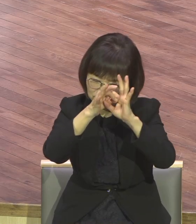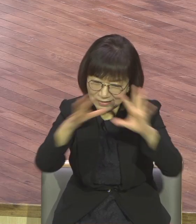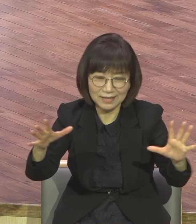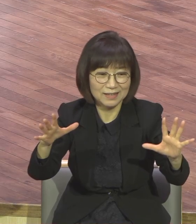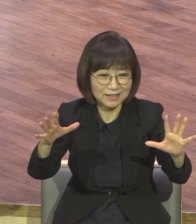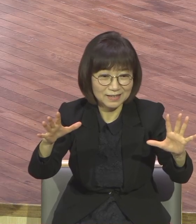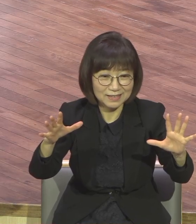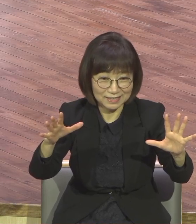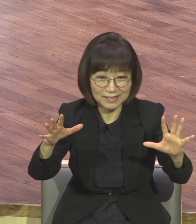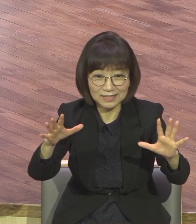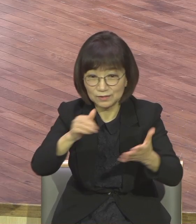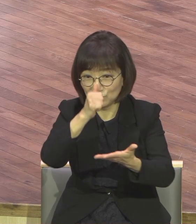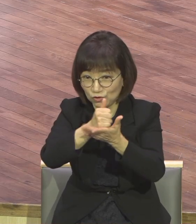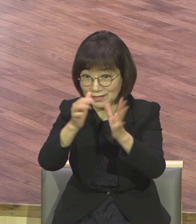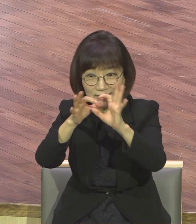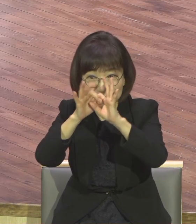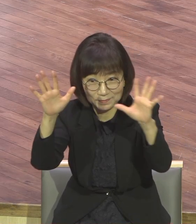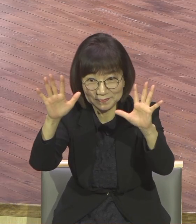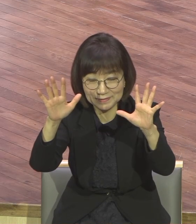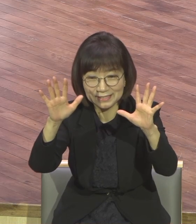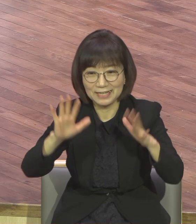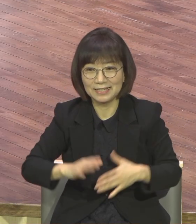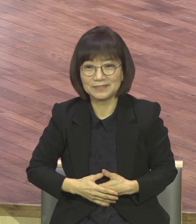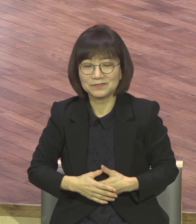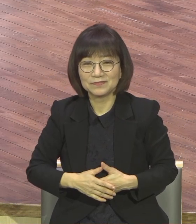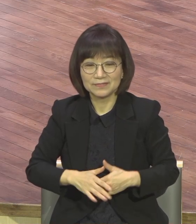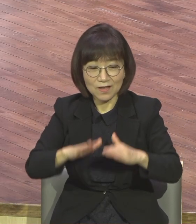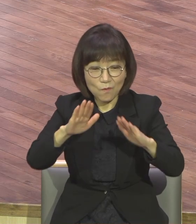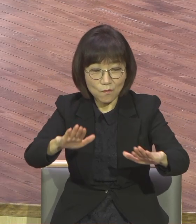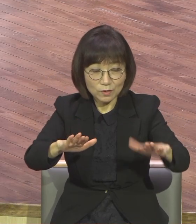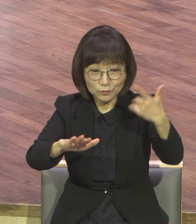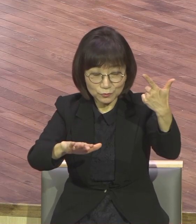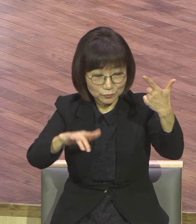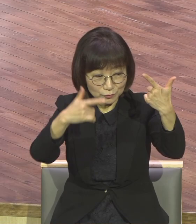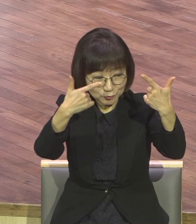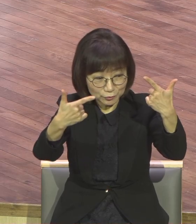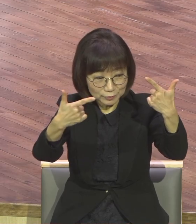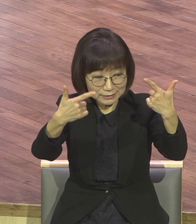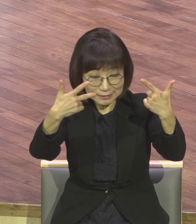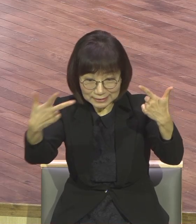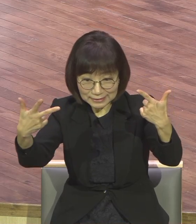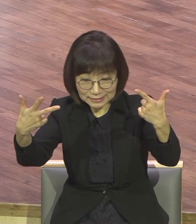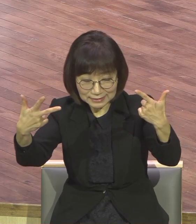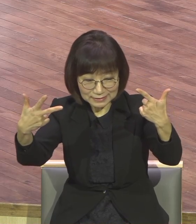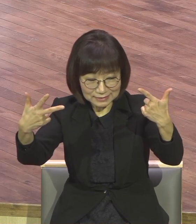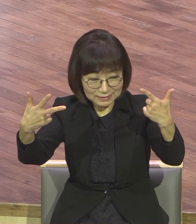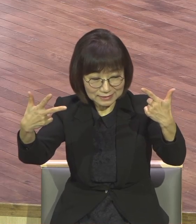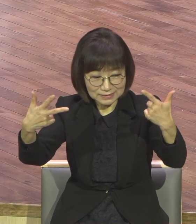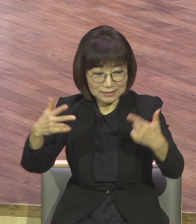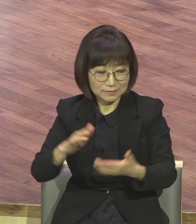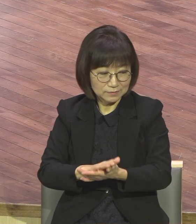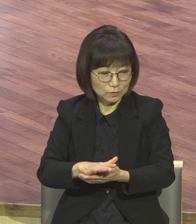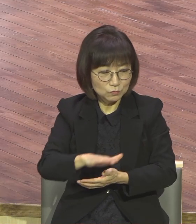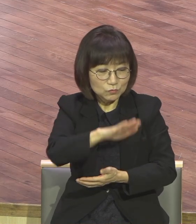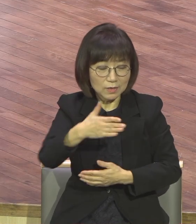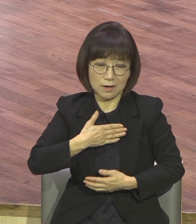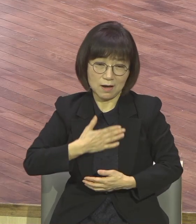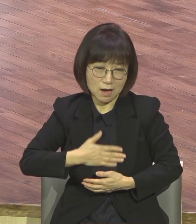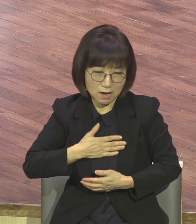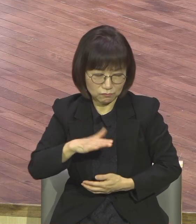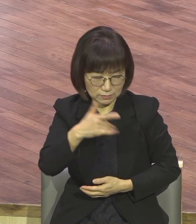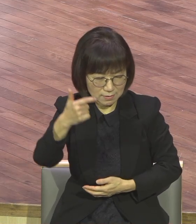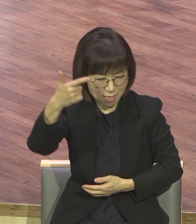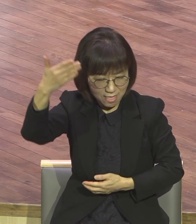존재예요. 우리는 죄와 상관이 없어요. 본문 6절로 7절에 보면 이 사실을 밝히고 있습니다. 우리가 알거니와